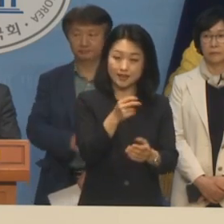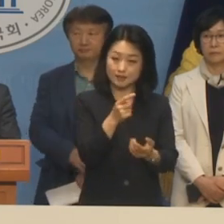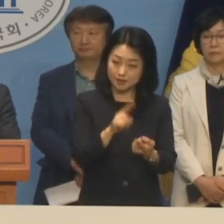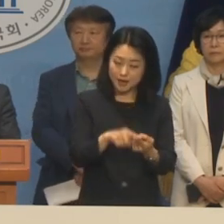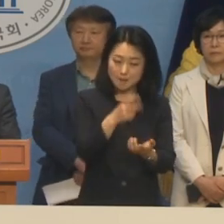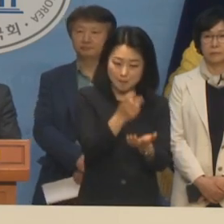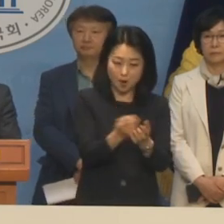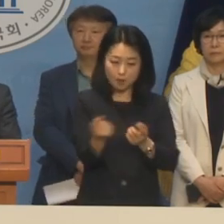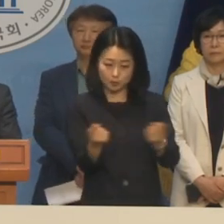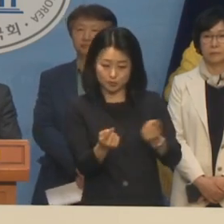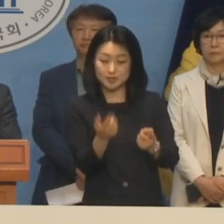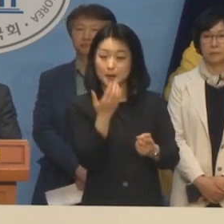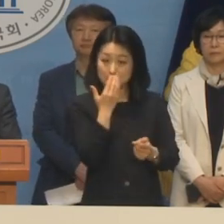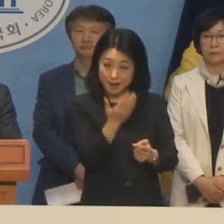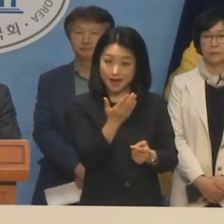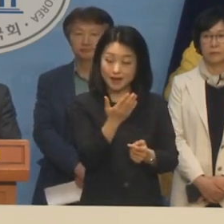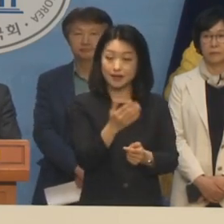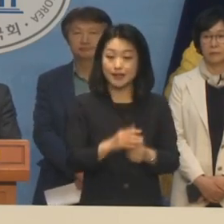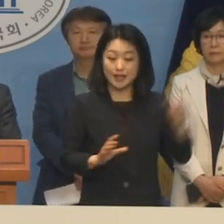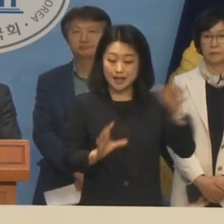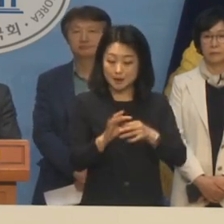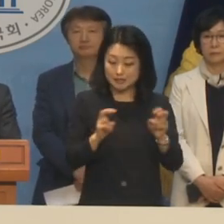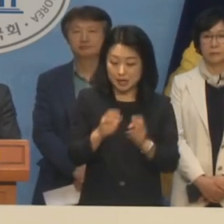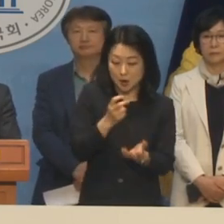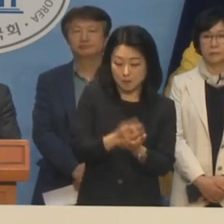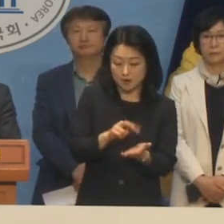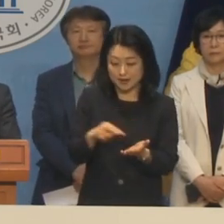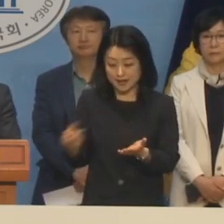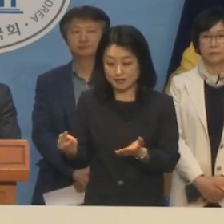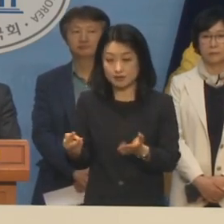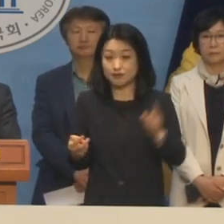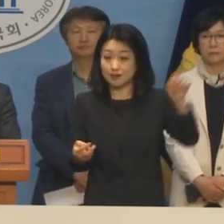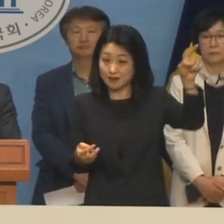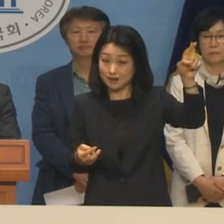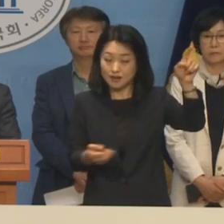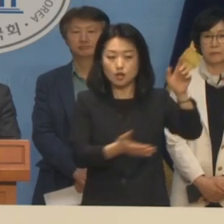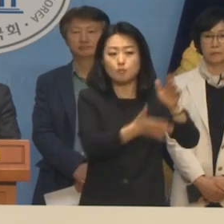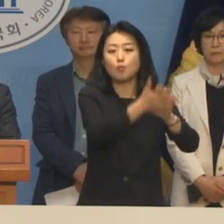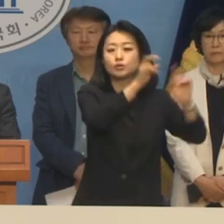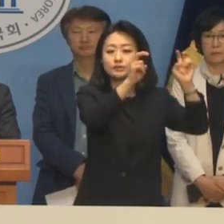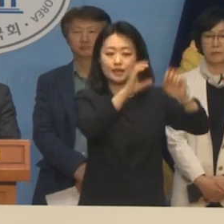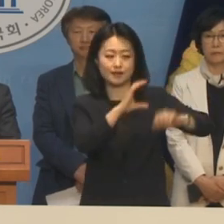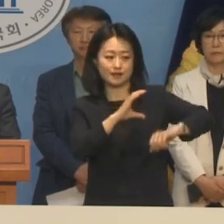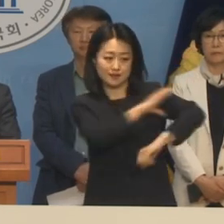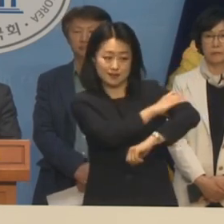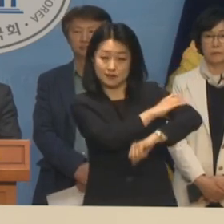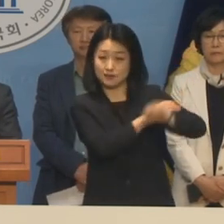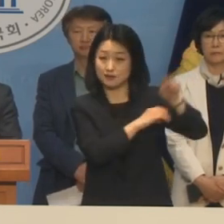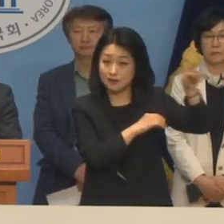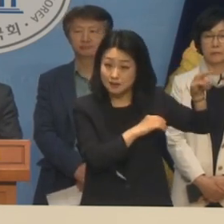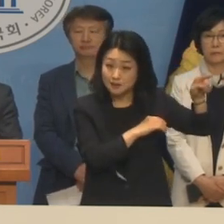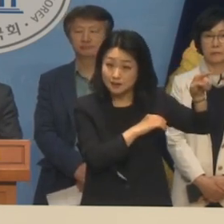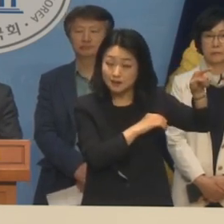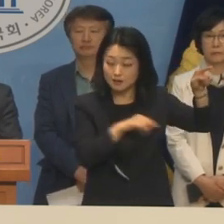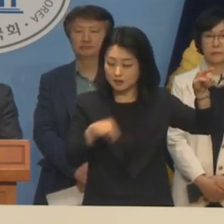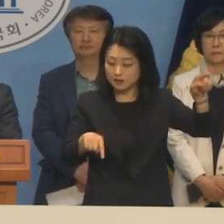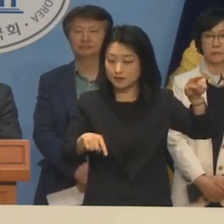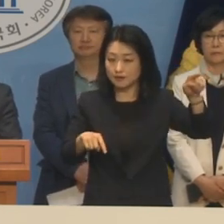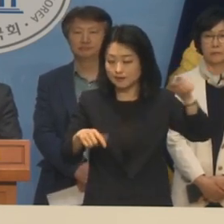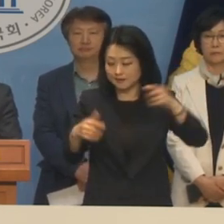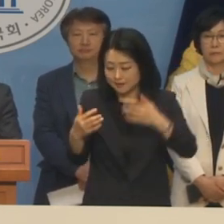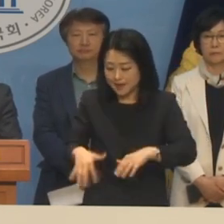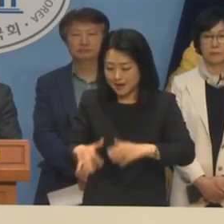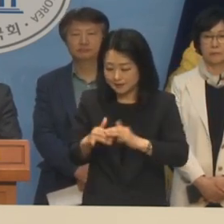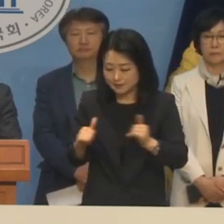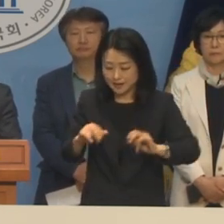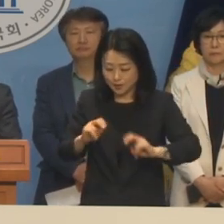하였습니다. 가맹사업법 개정안은 우월적 지위를 가진 가맹본사와 가맹점이 서로 조화를 이루며